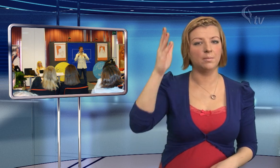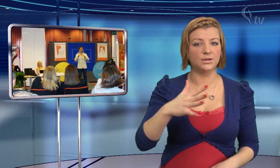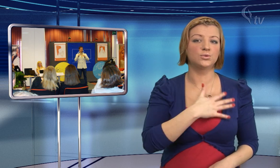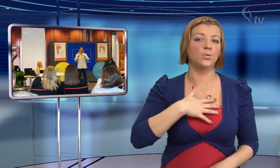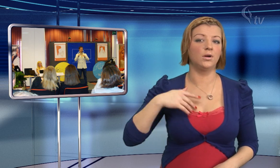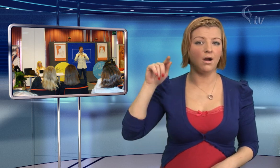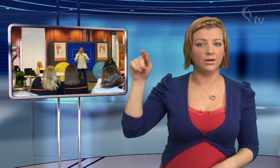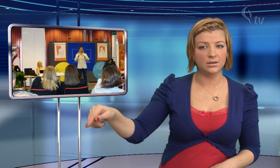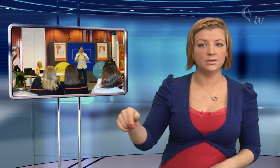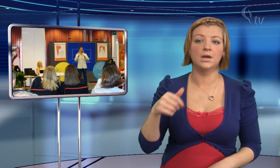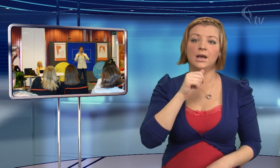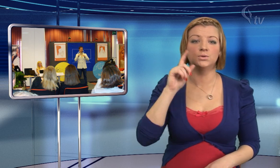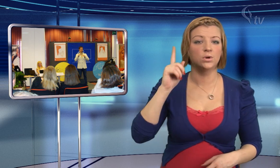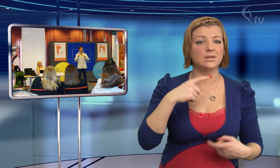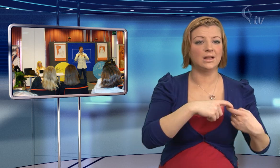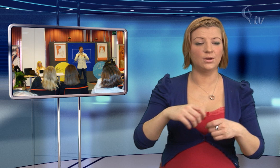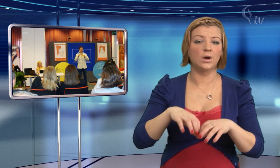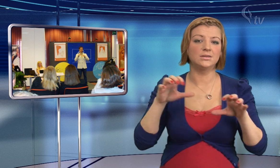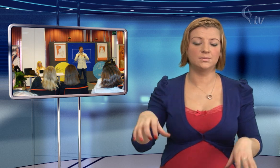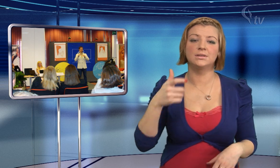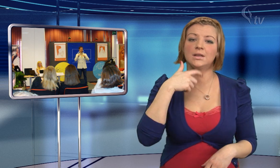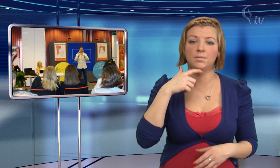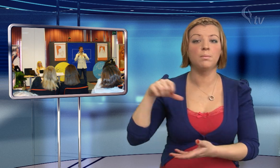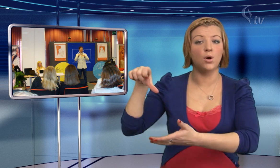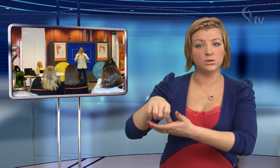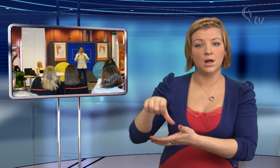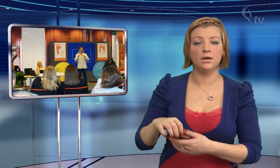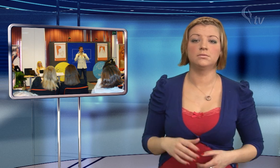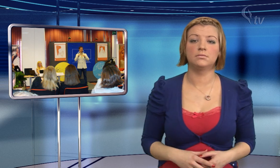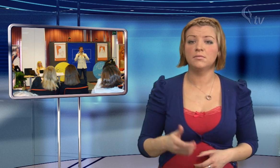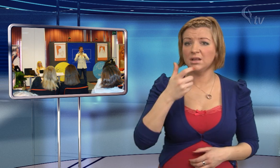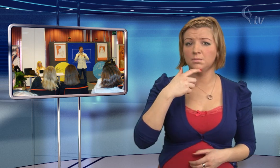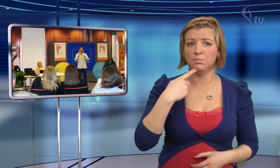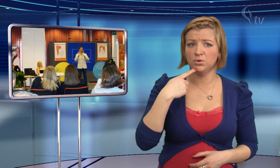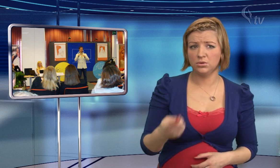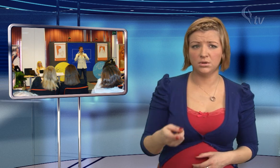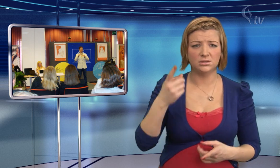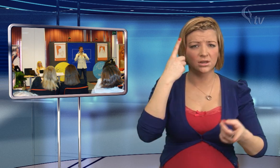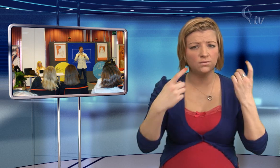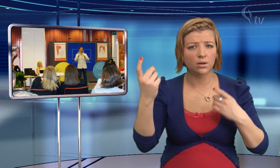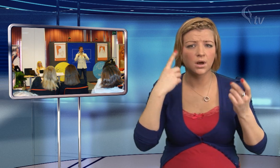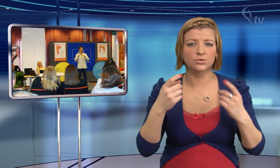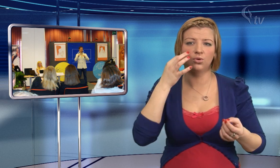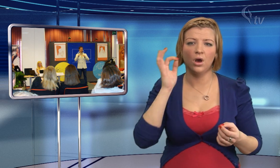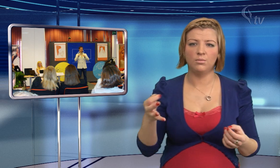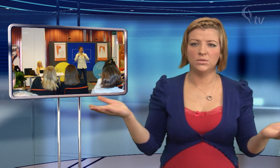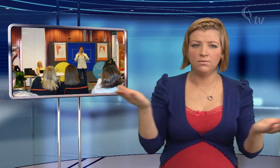Budapestis. Sellest võttis osa ka Eesti Kurtide Liidu esimees Tiit Papp, kelle sõnul saadud informatsioon ja kogemuste